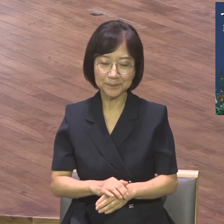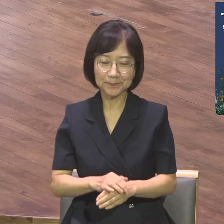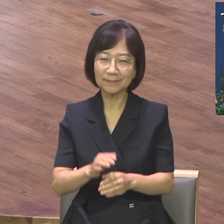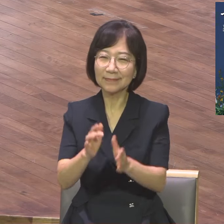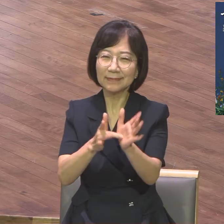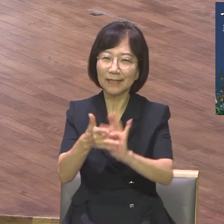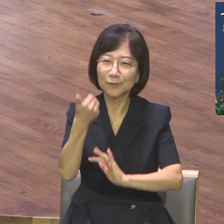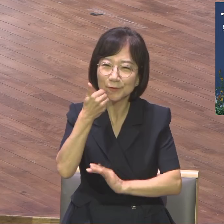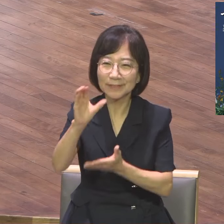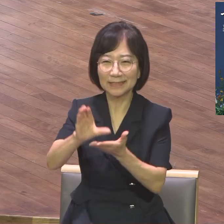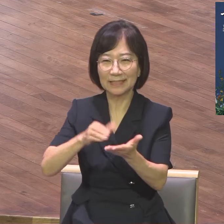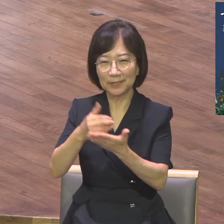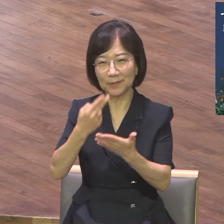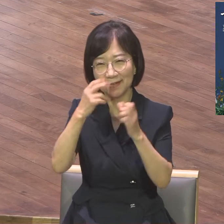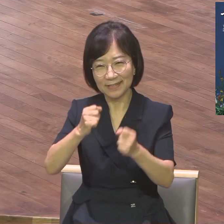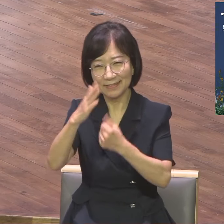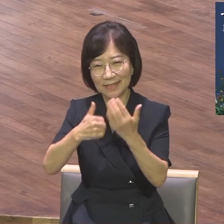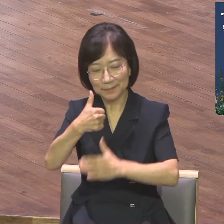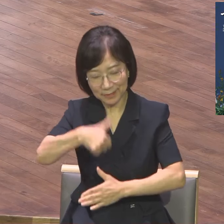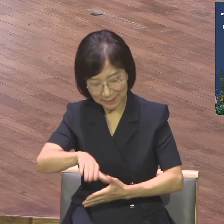한 베드로였습니다.